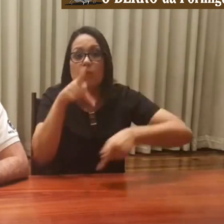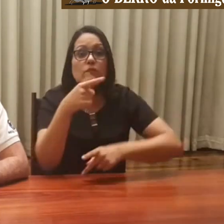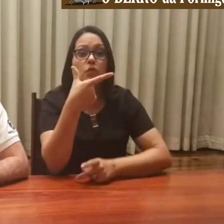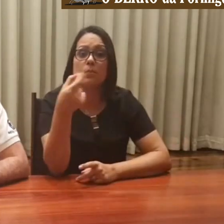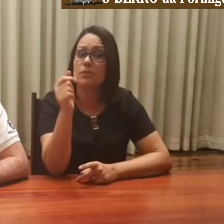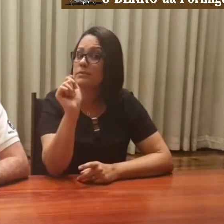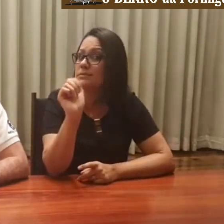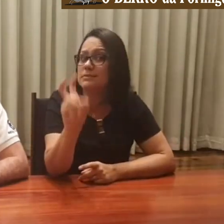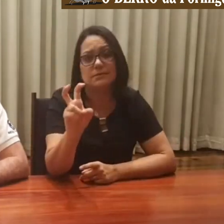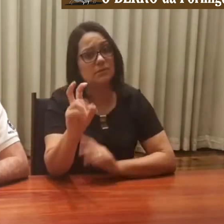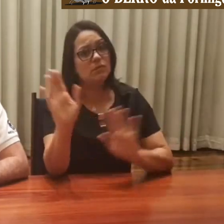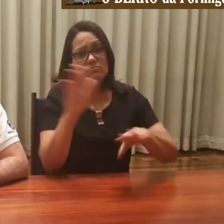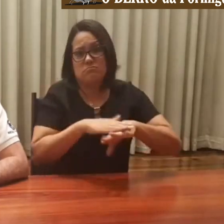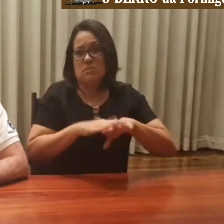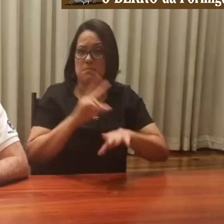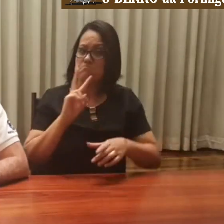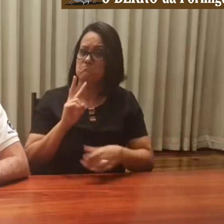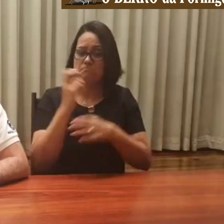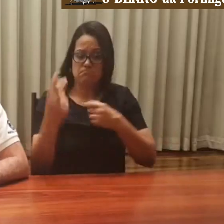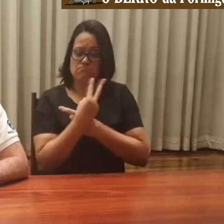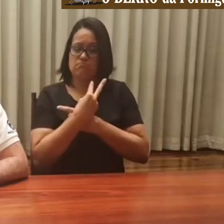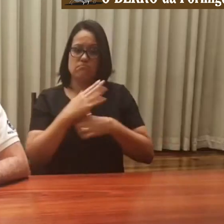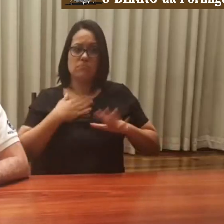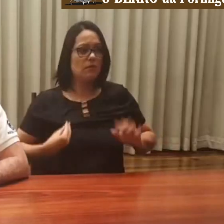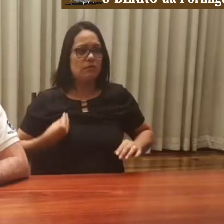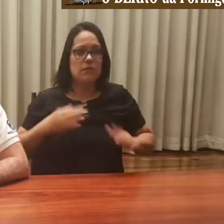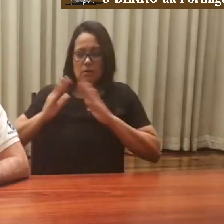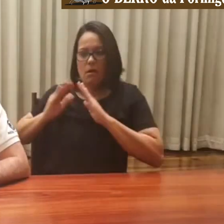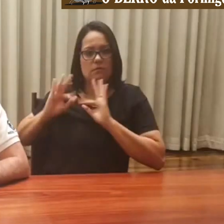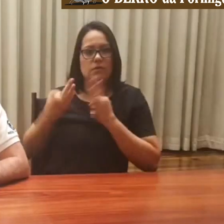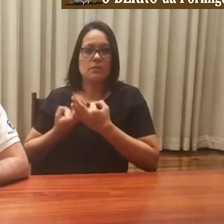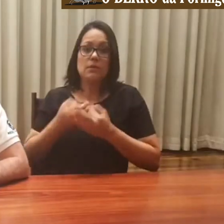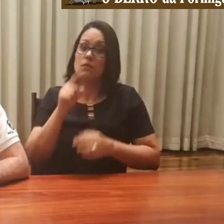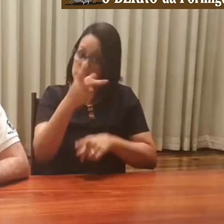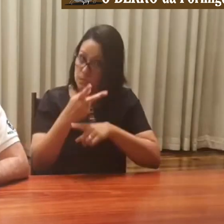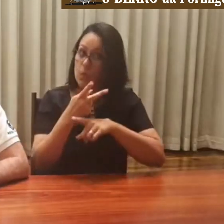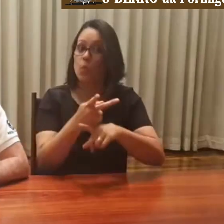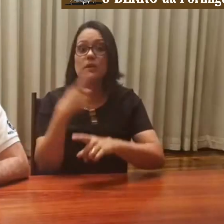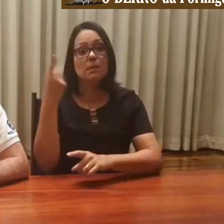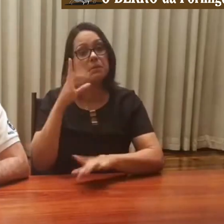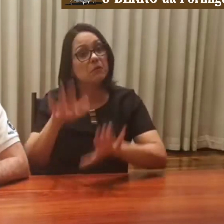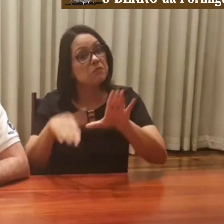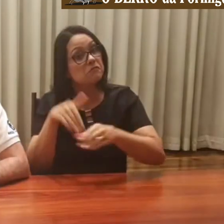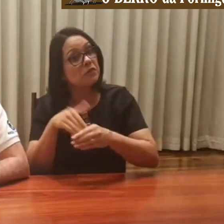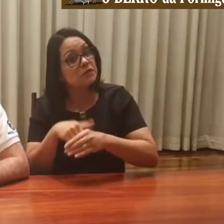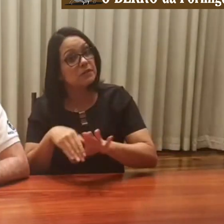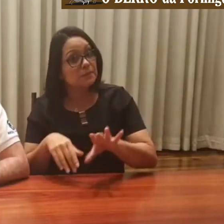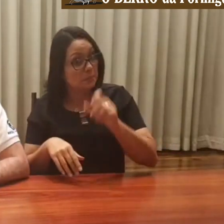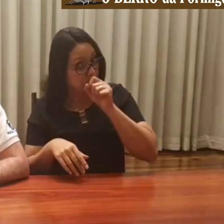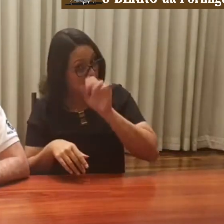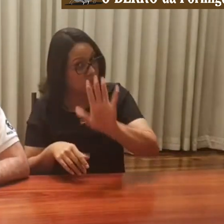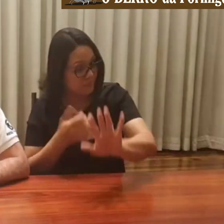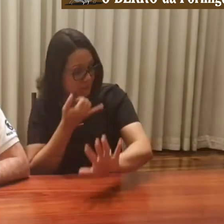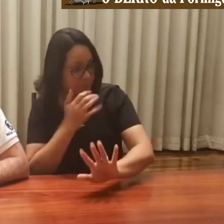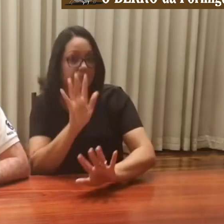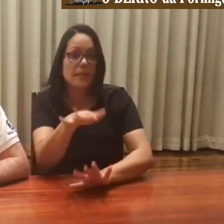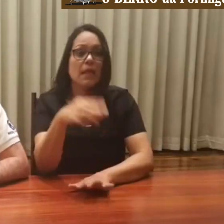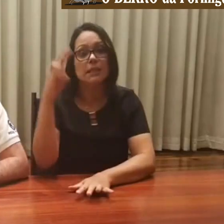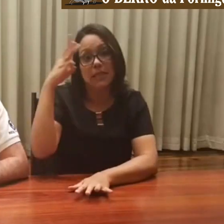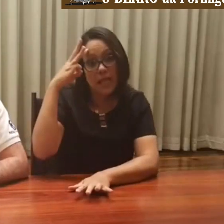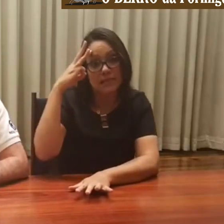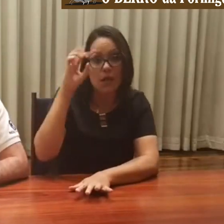Então você procure o seu deputado, porque a votação deve ser na terça ou na quarta-feira, para que